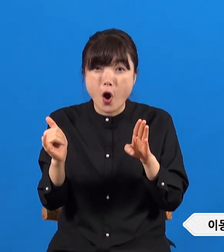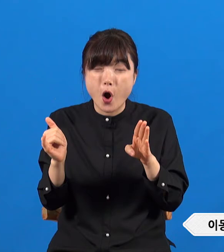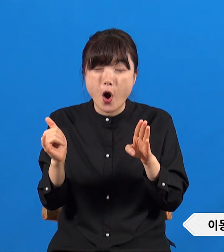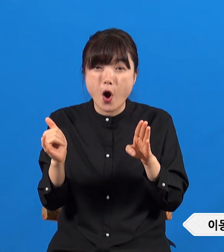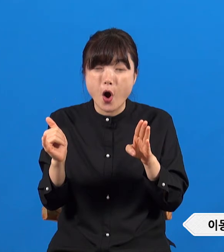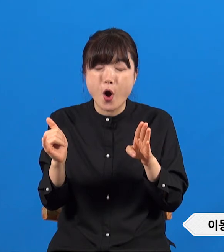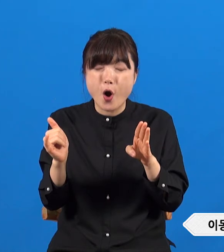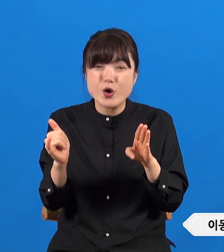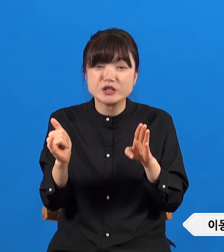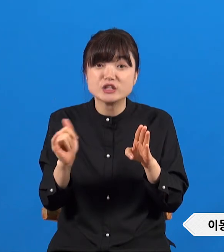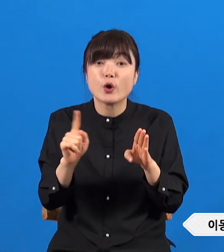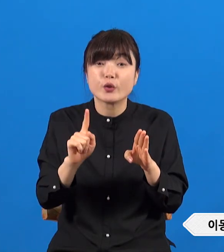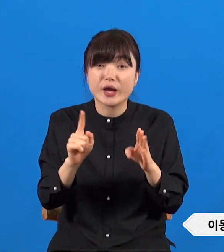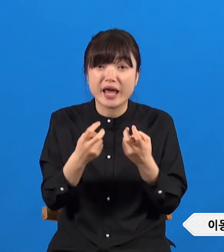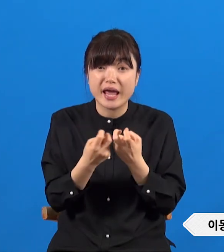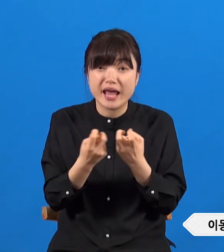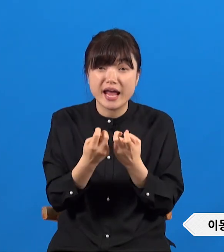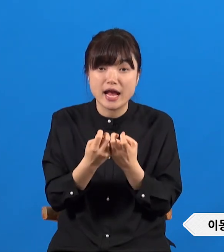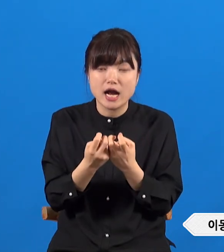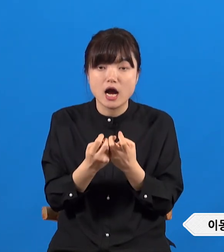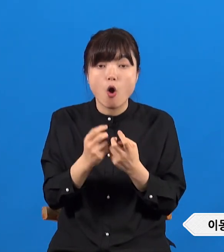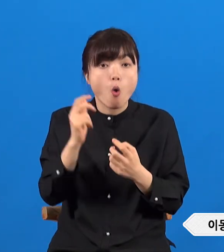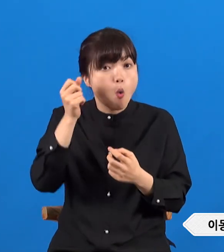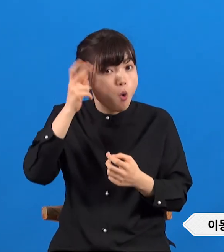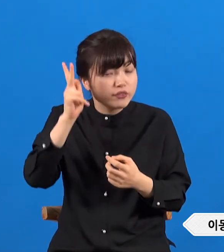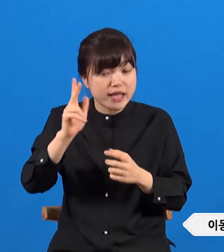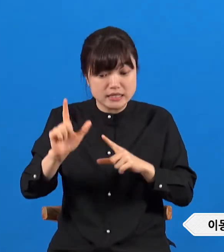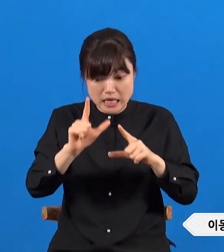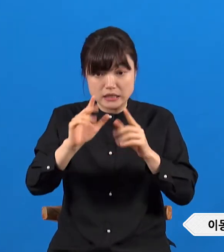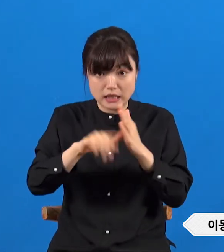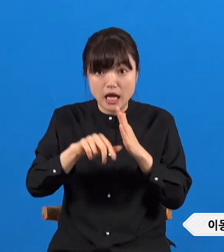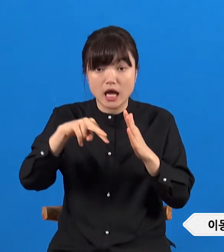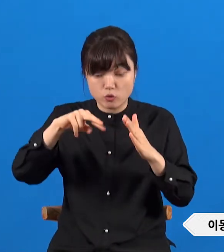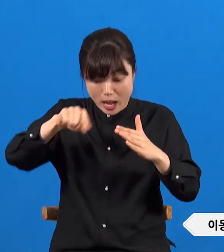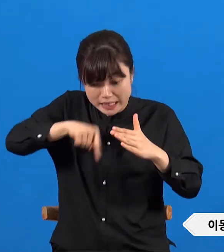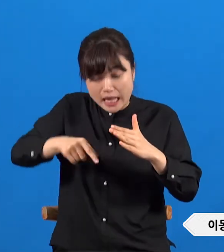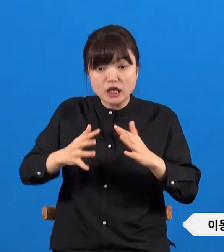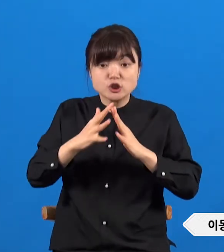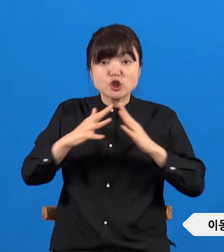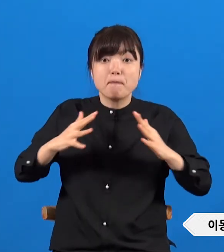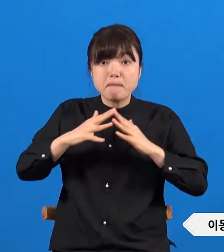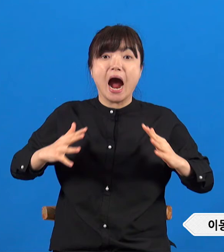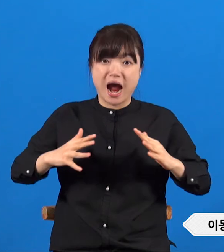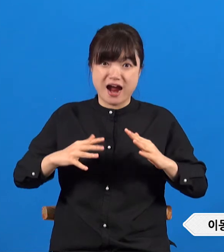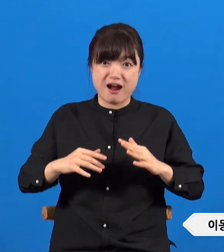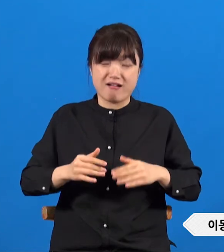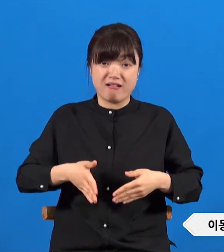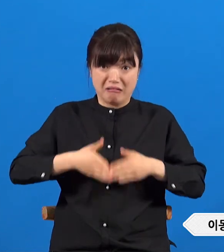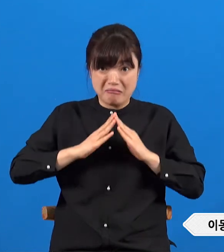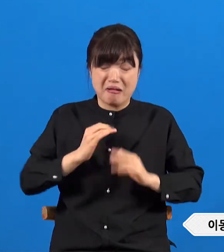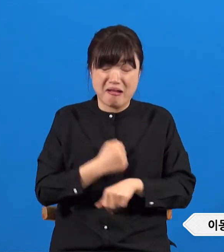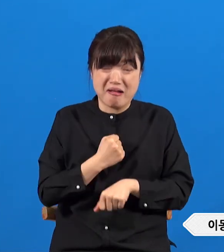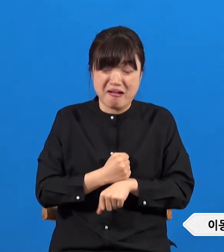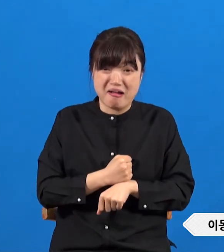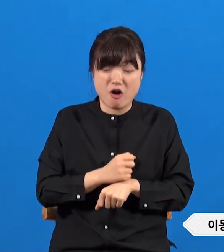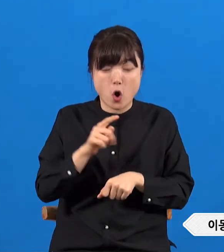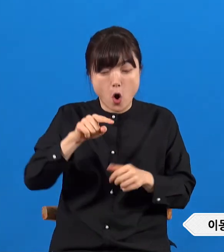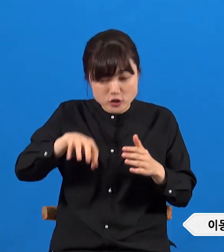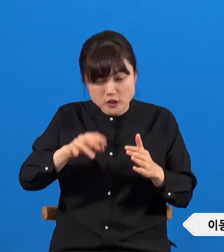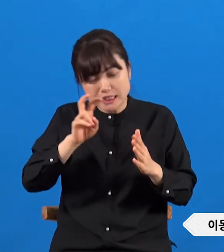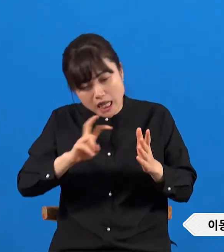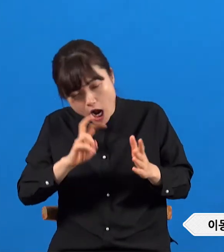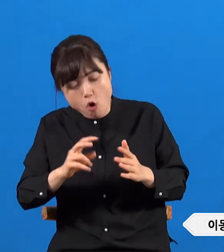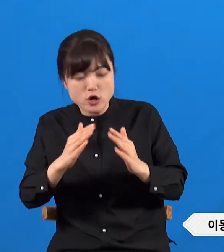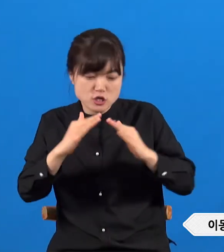이렇게 쳐요. 집집마다 옆에다 천막을 만들어요. 그래서 한 주간 동안은 천막에 들락날락 하면서 거기서 찬양하고